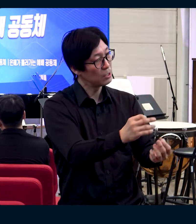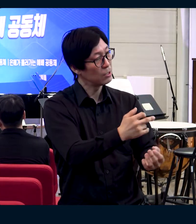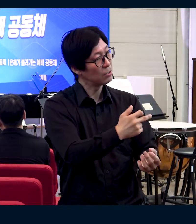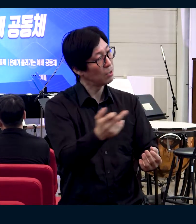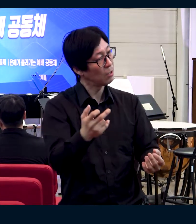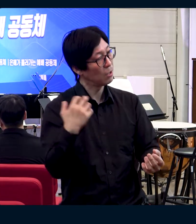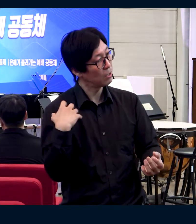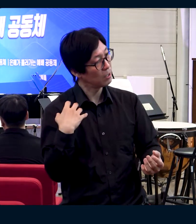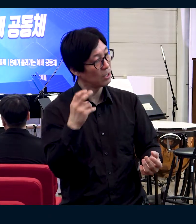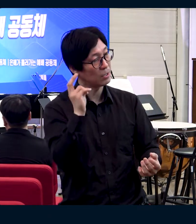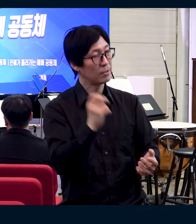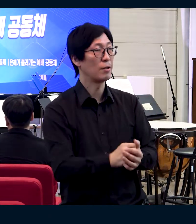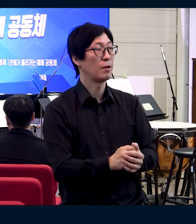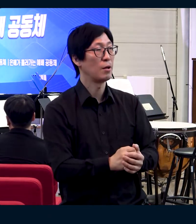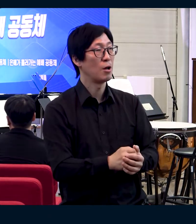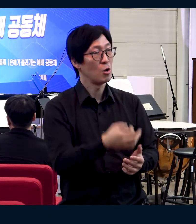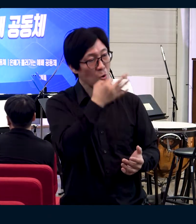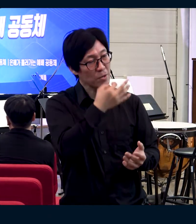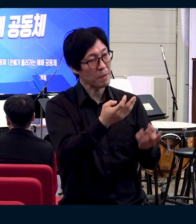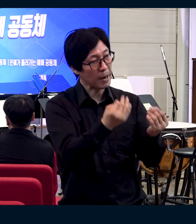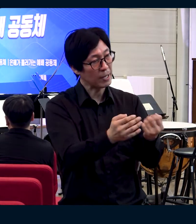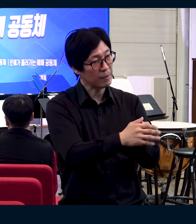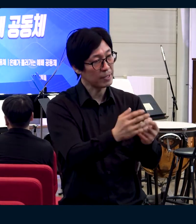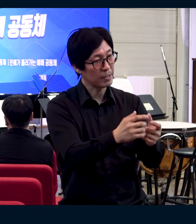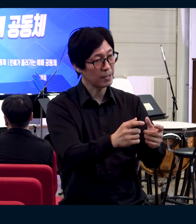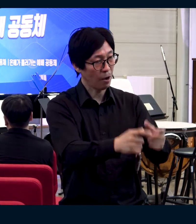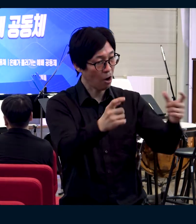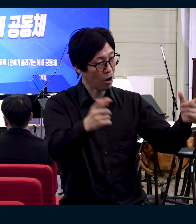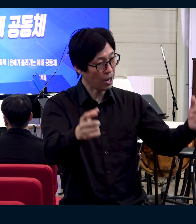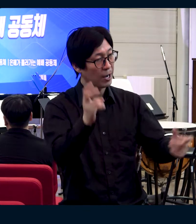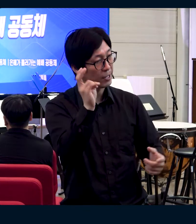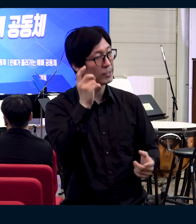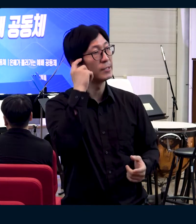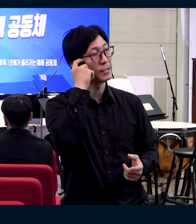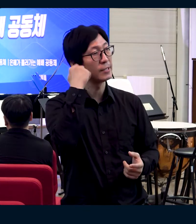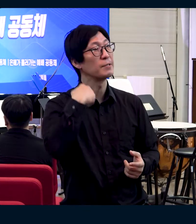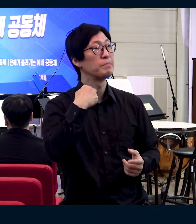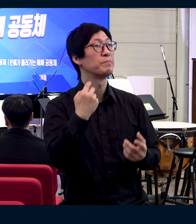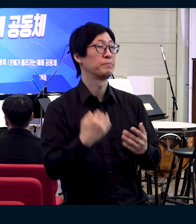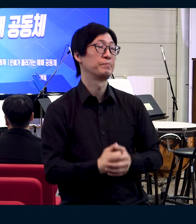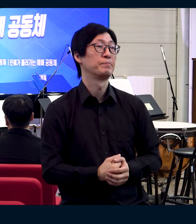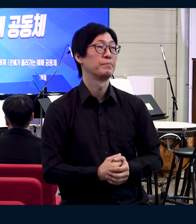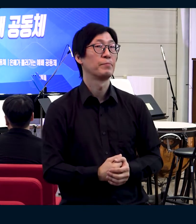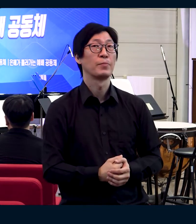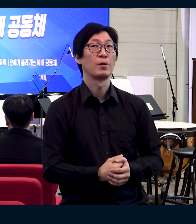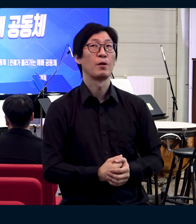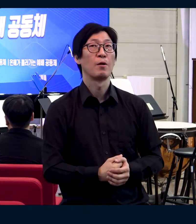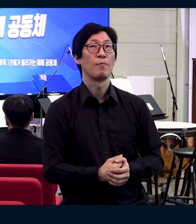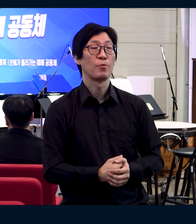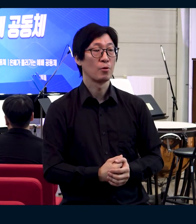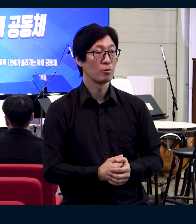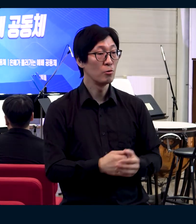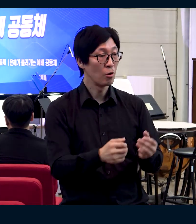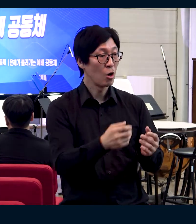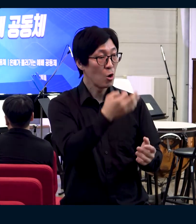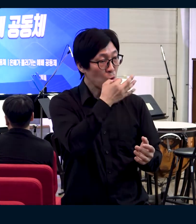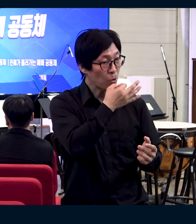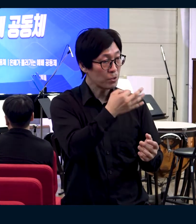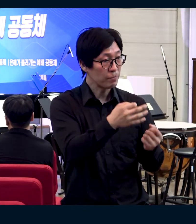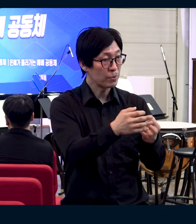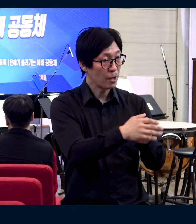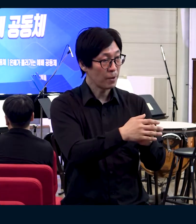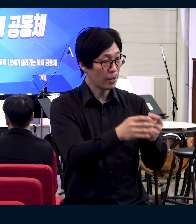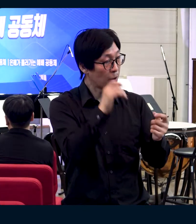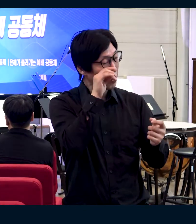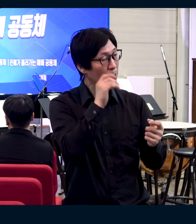사업인데 이 양반이 욕심을 내는 거예요. 욕심이 나서 그걸 하려고 그러는 거예요. 그런데 문제는 뭐냐? 그렇게 욕심이 나서 하면서 그냥 한 것이